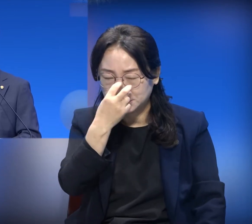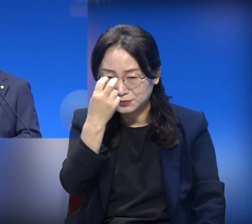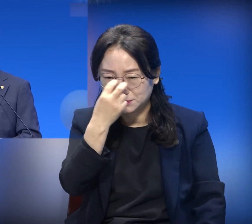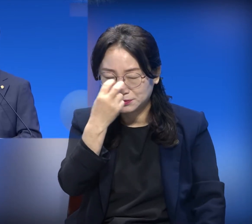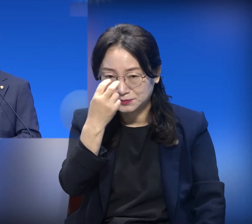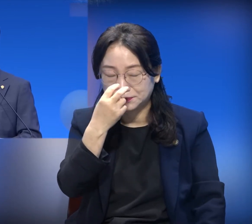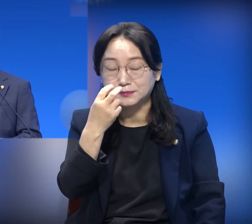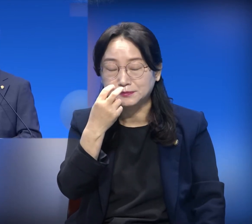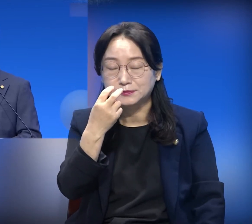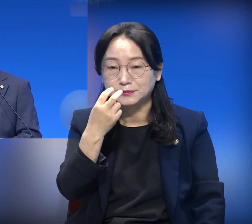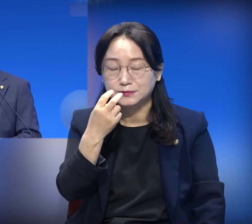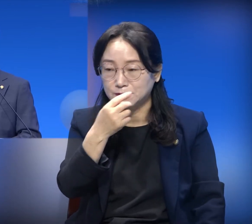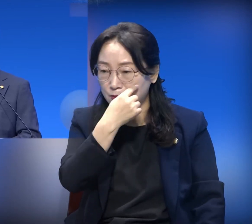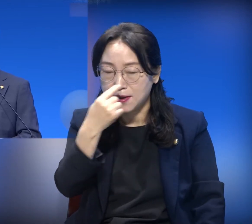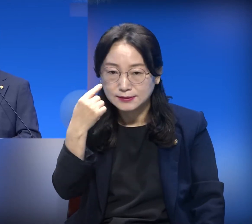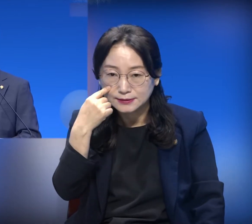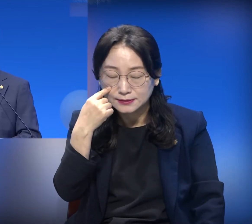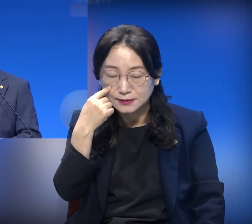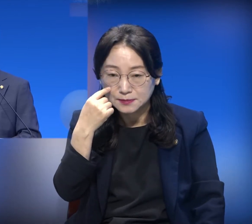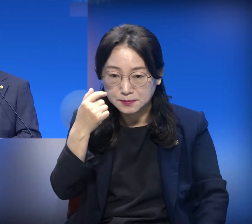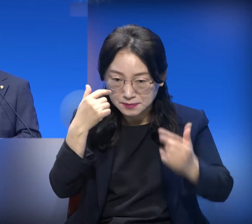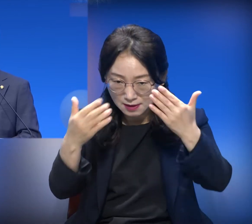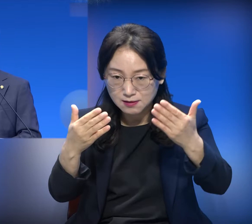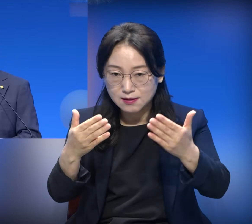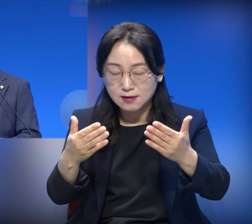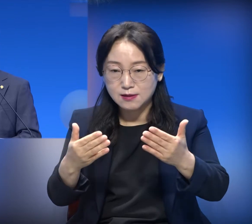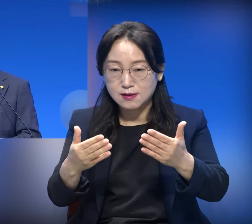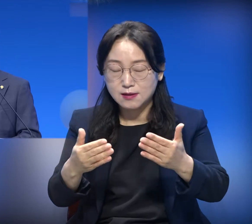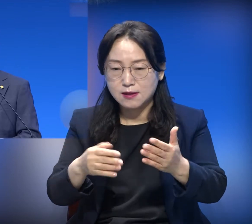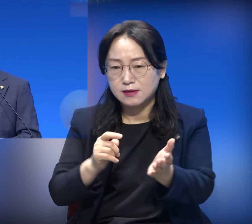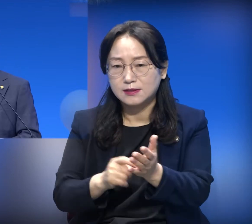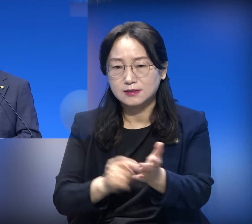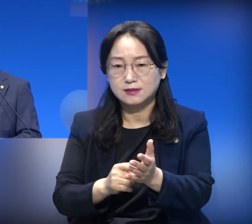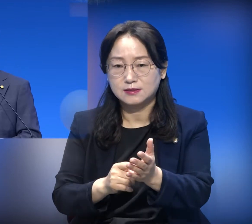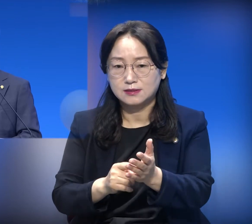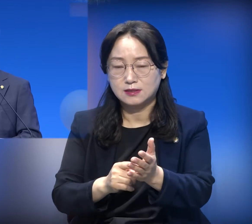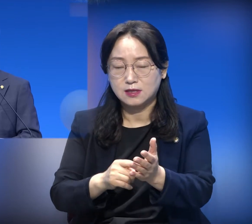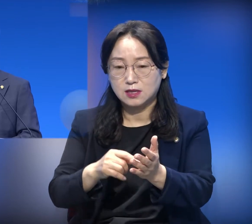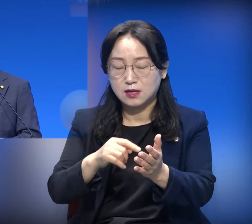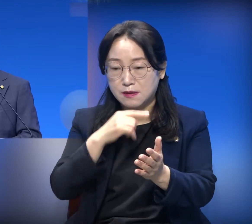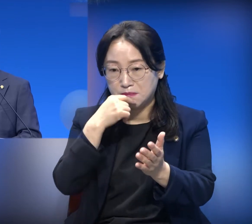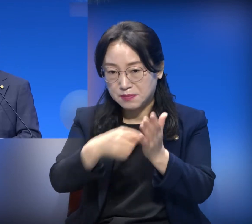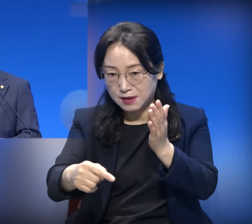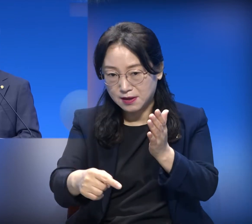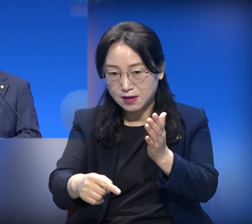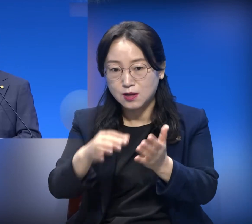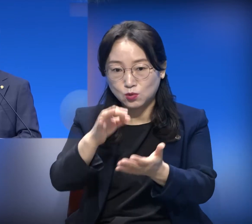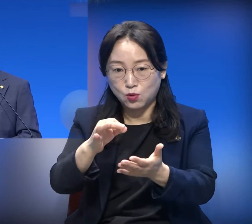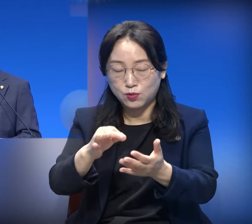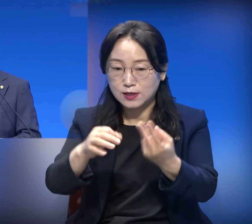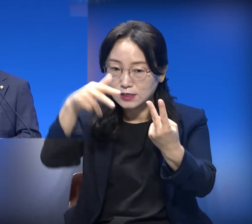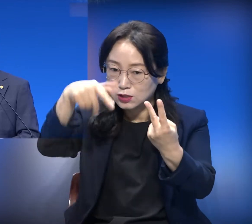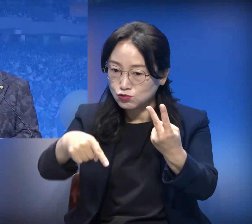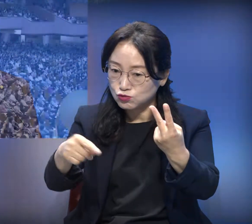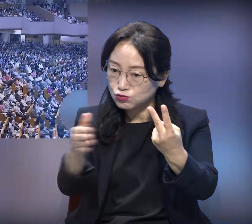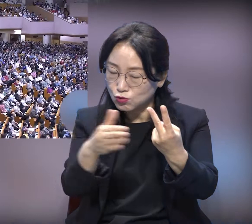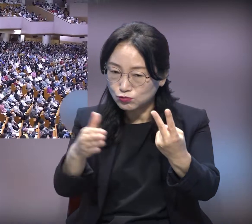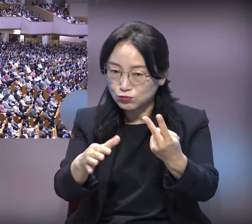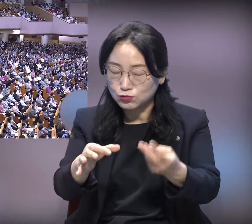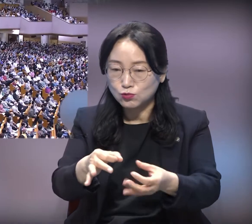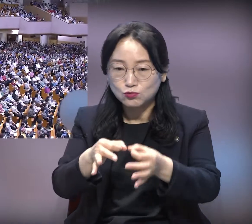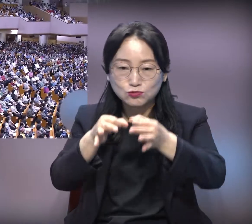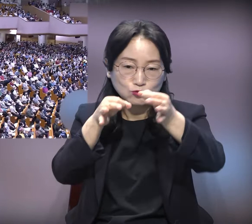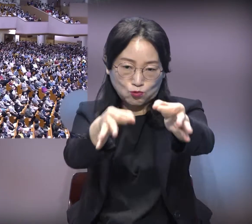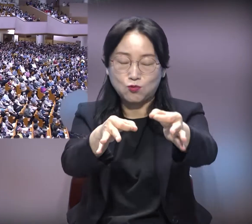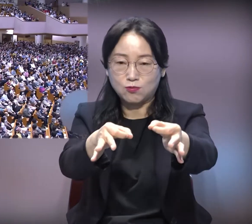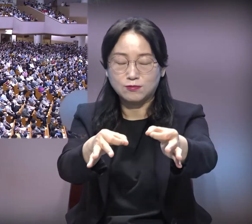교구별로 확인하고 조사해서 긴급 재난지원금을 2주 안으로 다 지원하기로 했습니다.